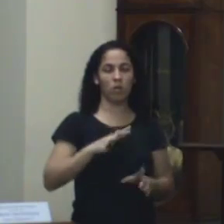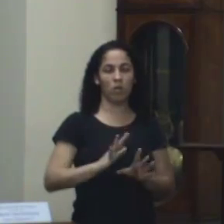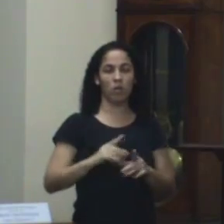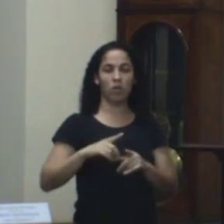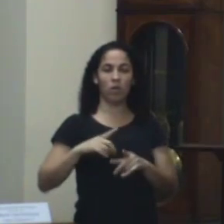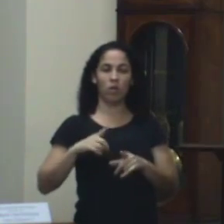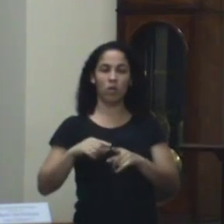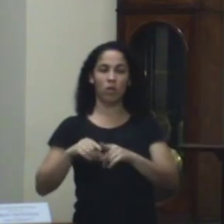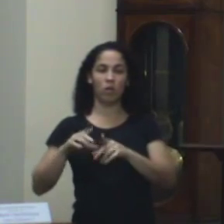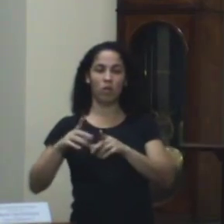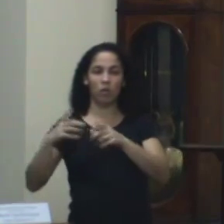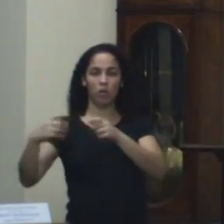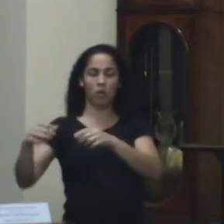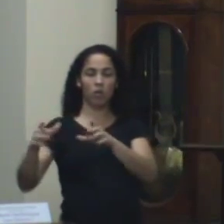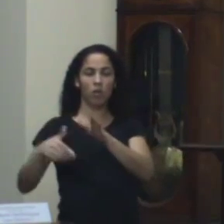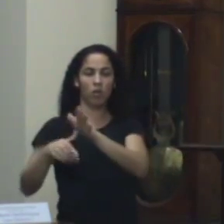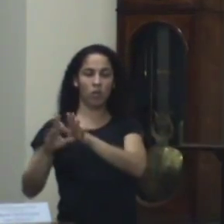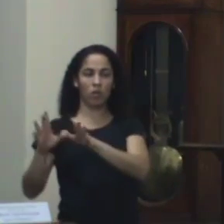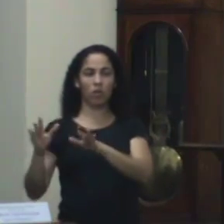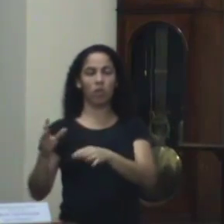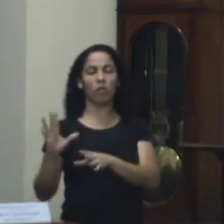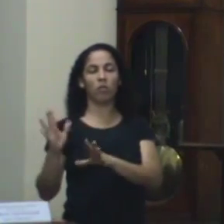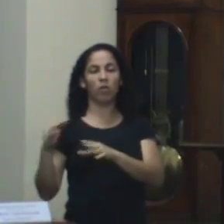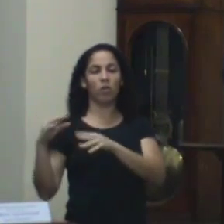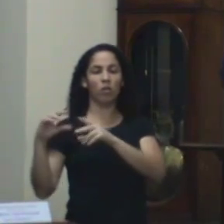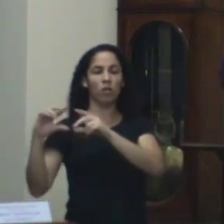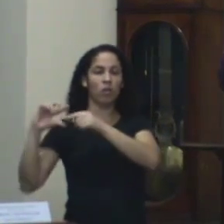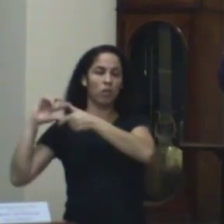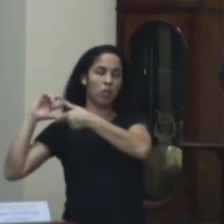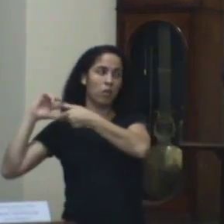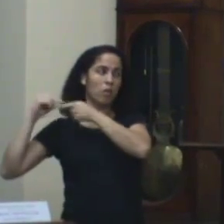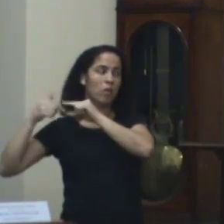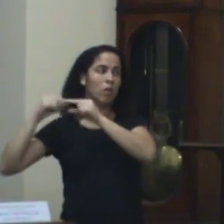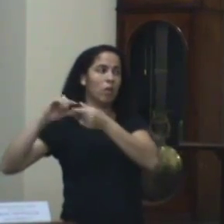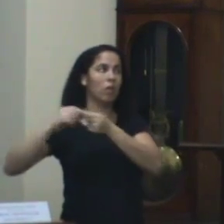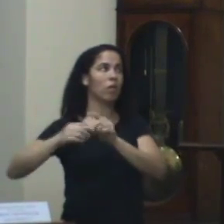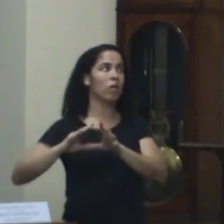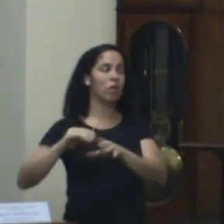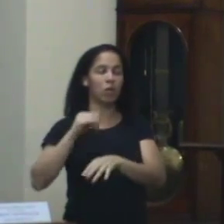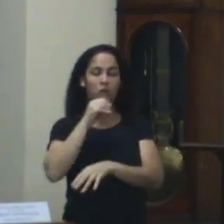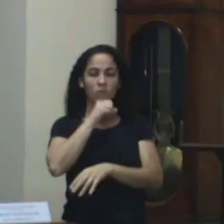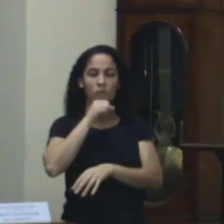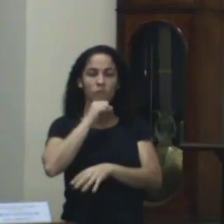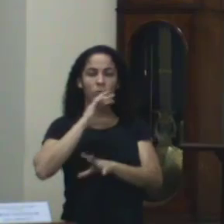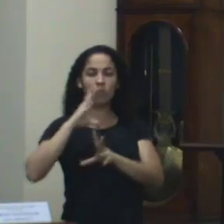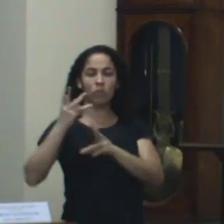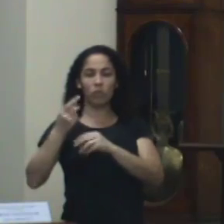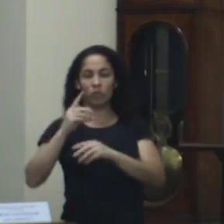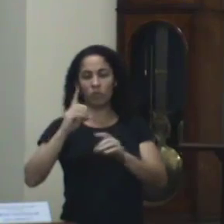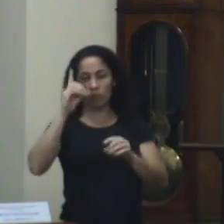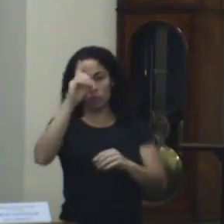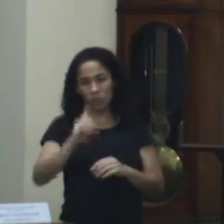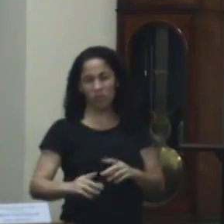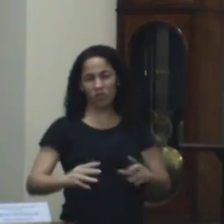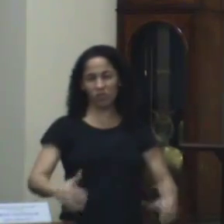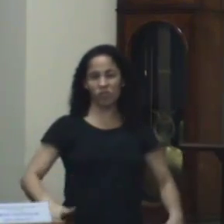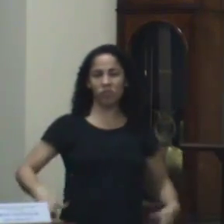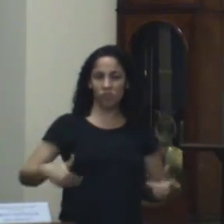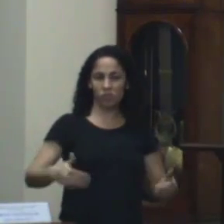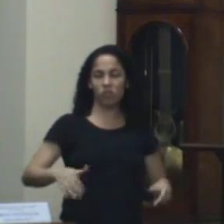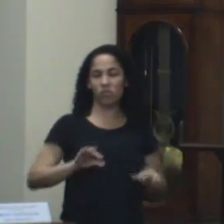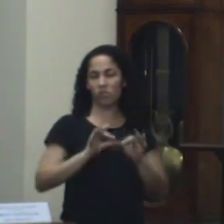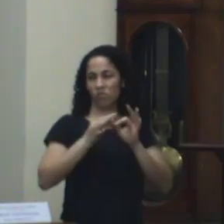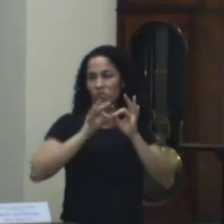franqueou atendimento ali no Caro Vida, no local tradicional do posto ali, principalmente para as idosas, para as pessoas com dificuldade de locomoção, que precisariam até lá